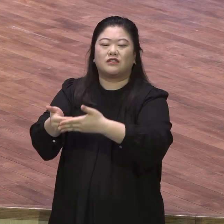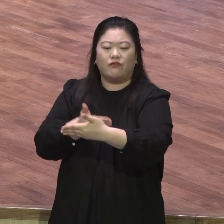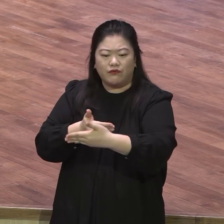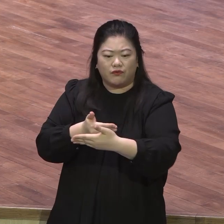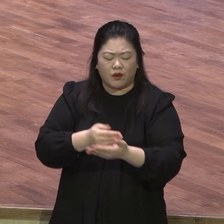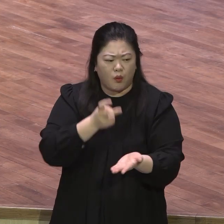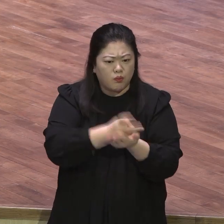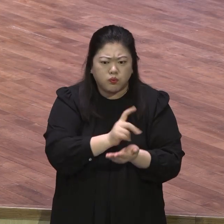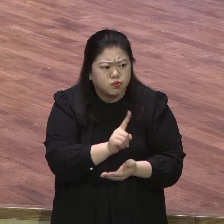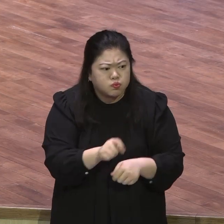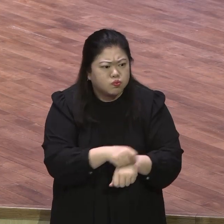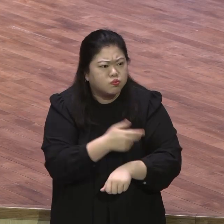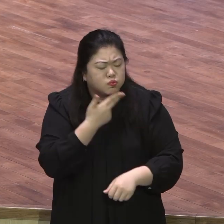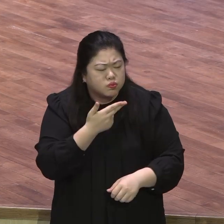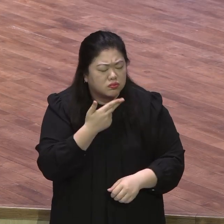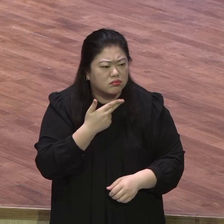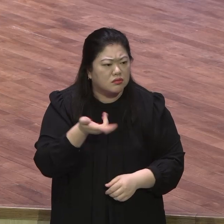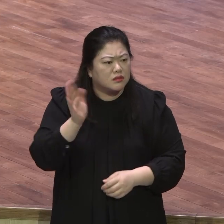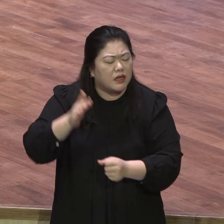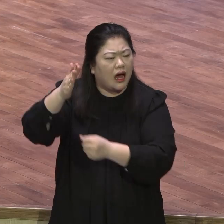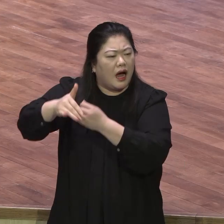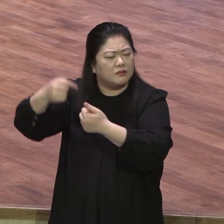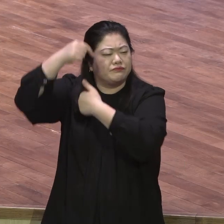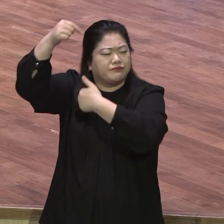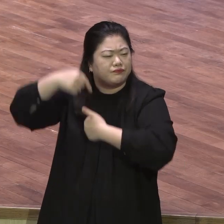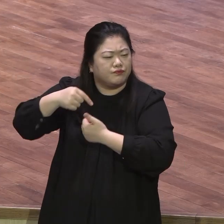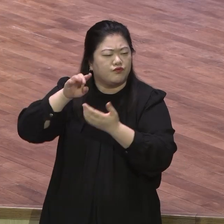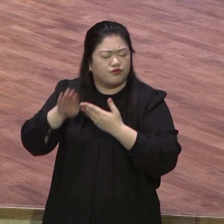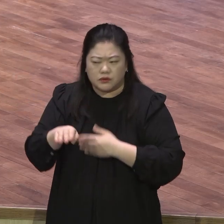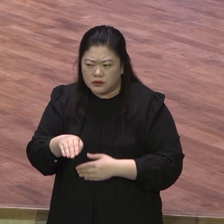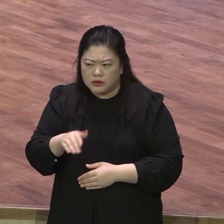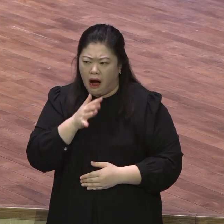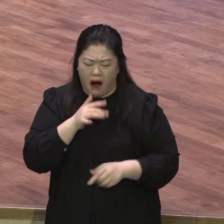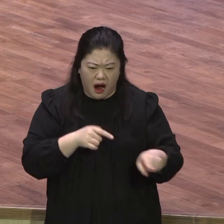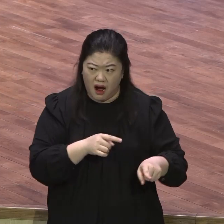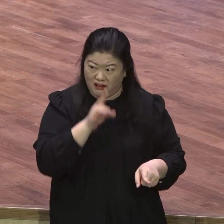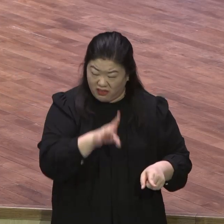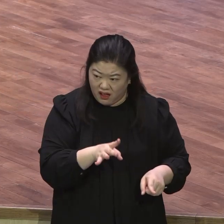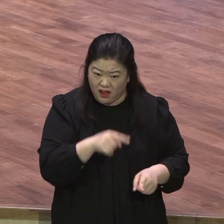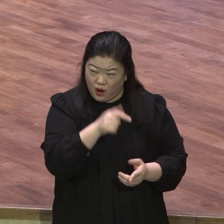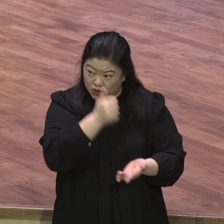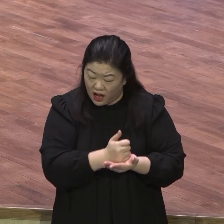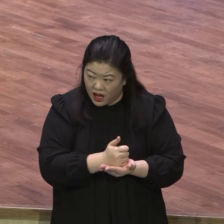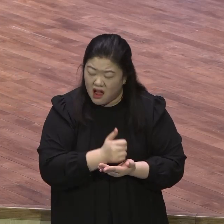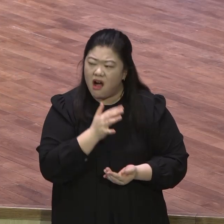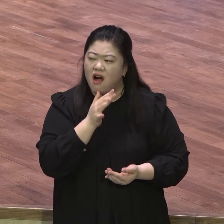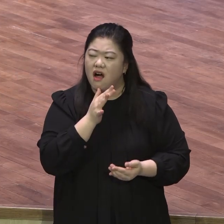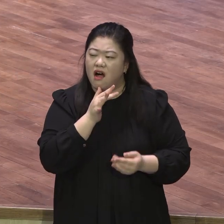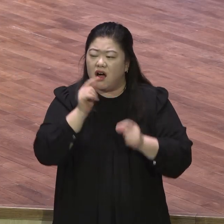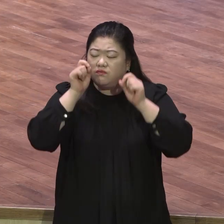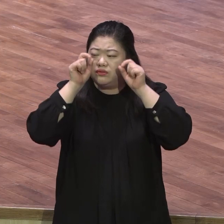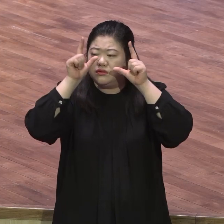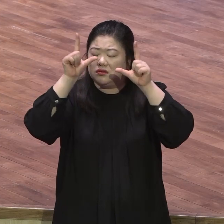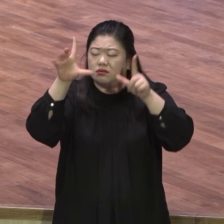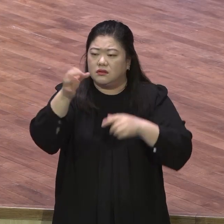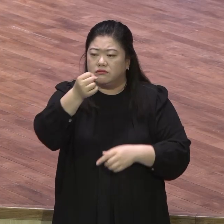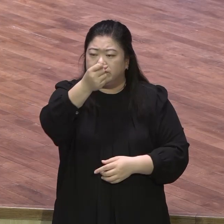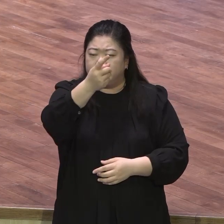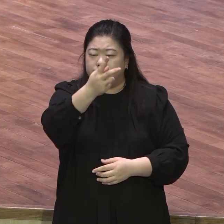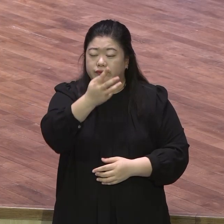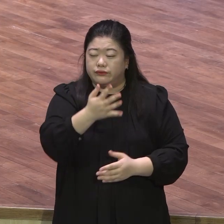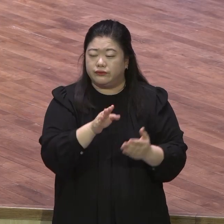이렇게 하면 죄구나. 하나님과 반대되는 삶으로 살구나. 이걸 알았다고. 그런데 율법만 주었다 하면 율법이 다